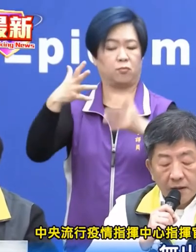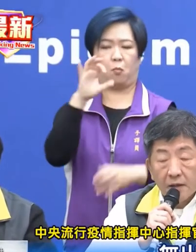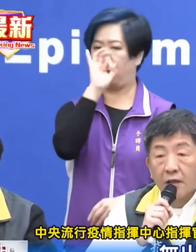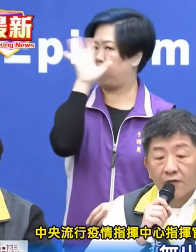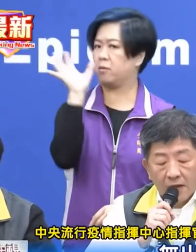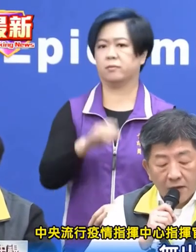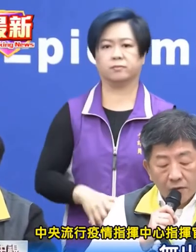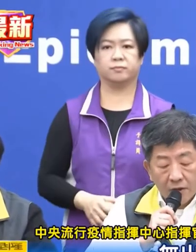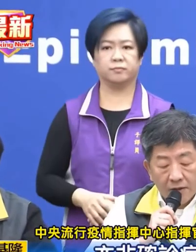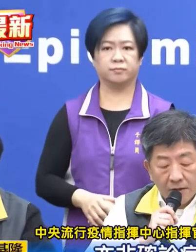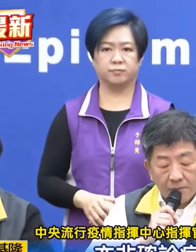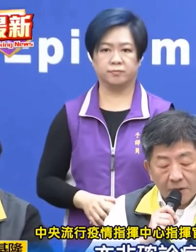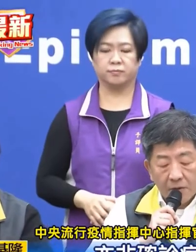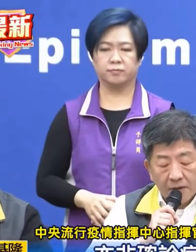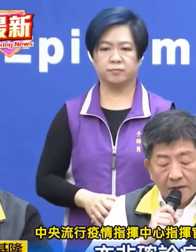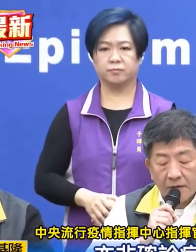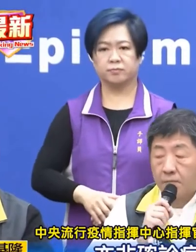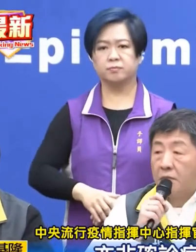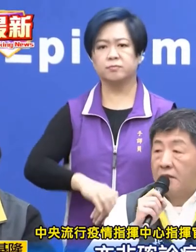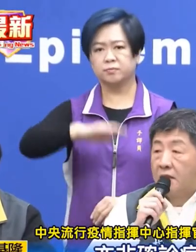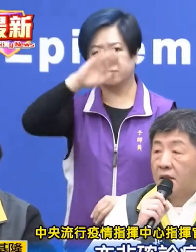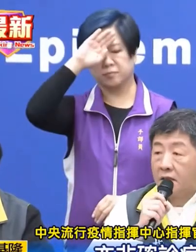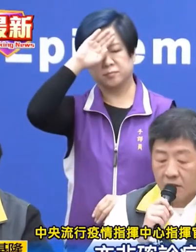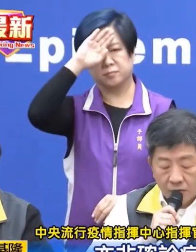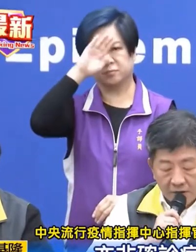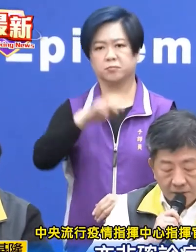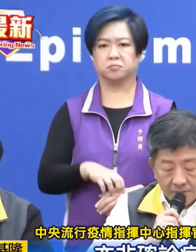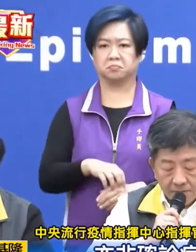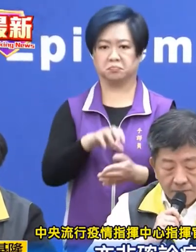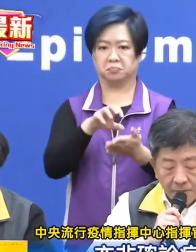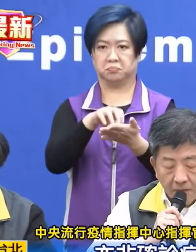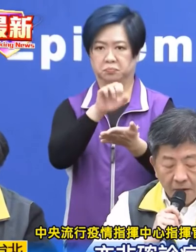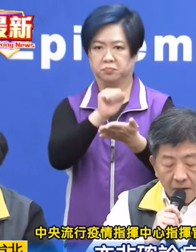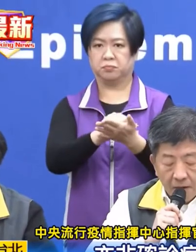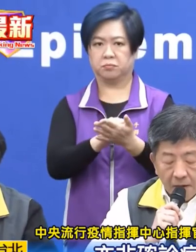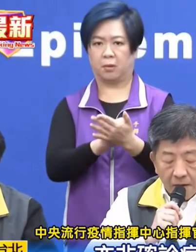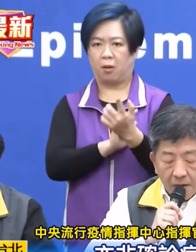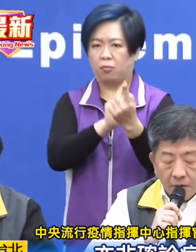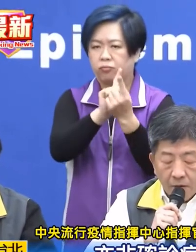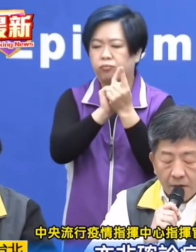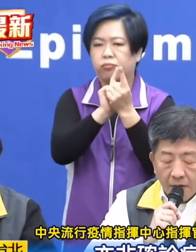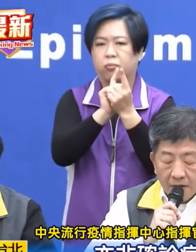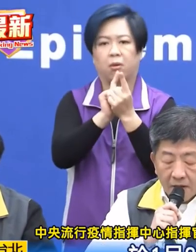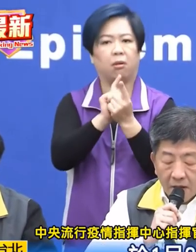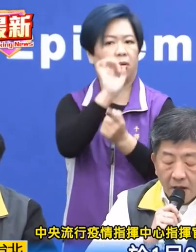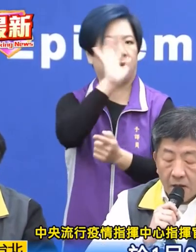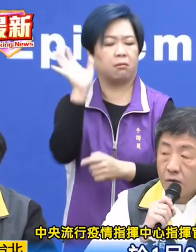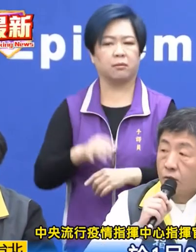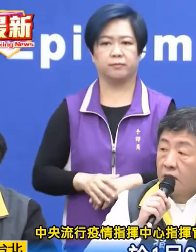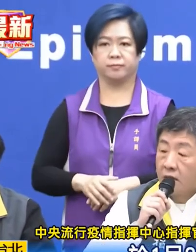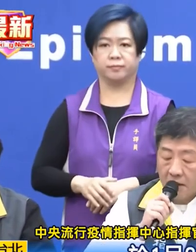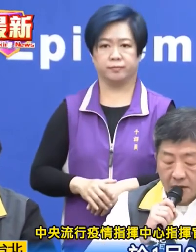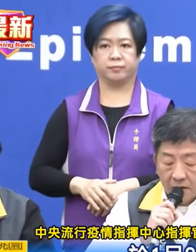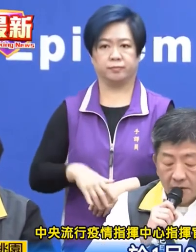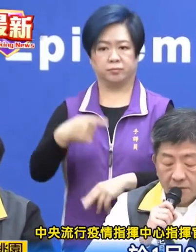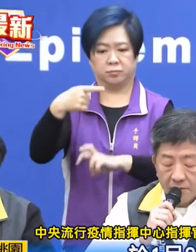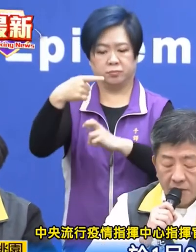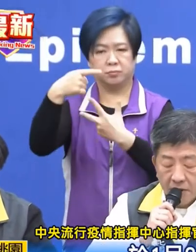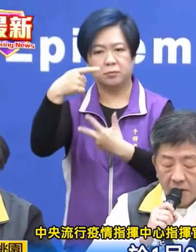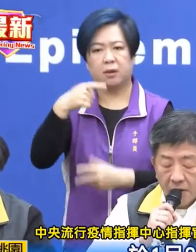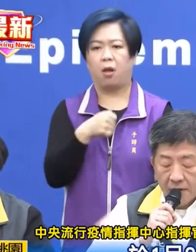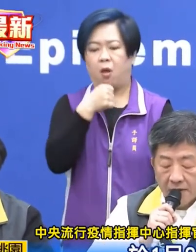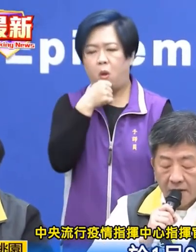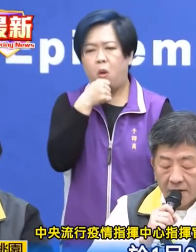史，亦非确诊病患之密切接触者。于1月27号出现咳